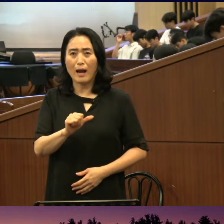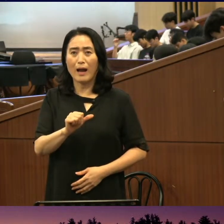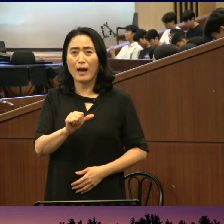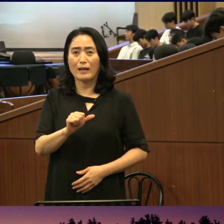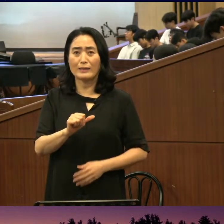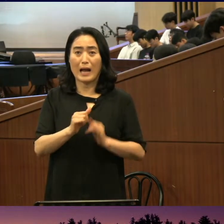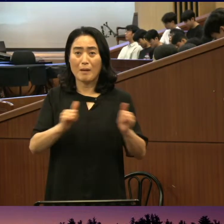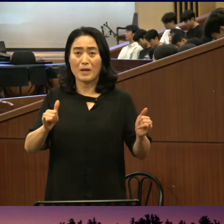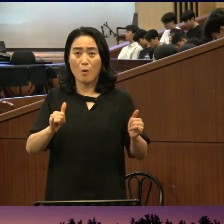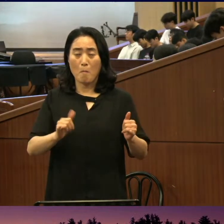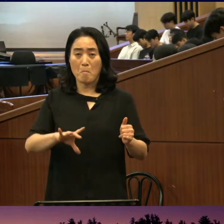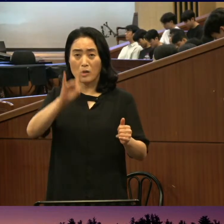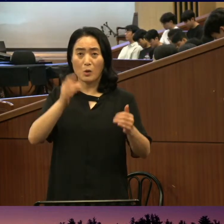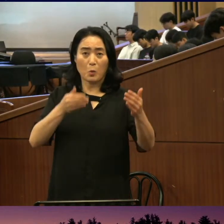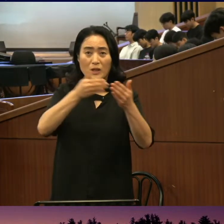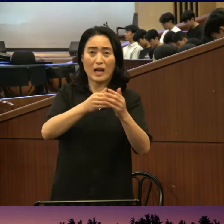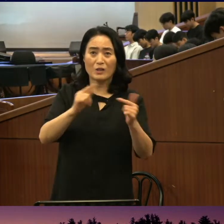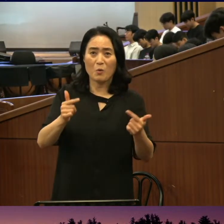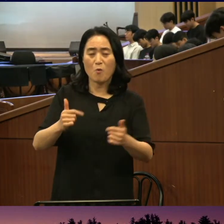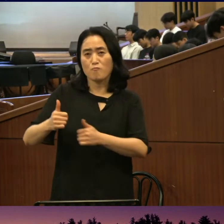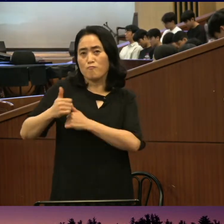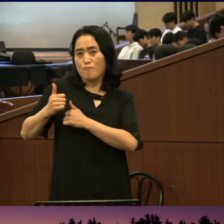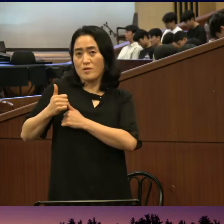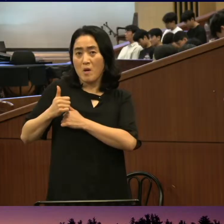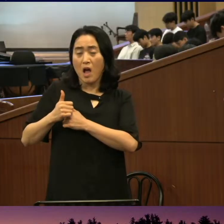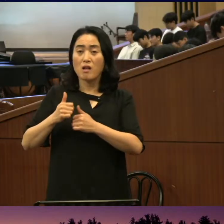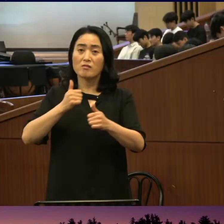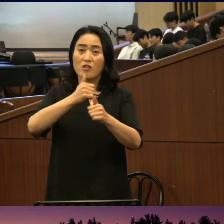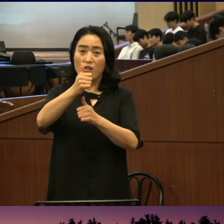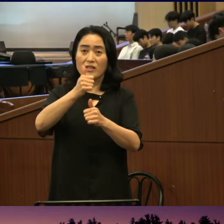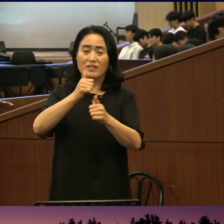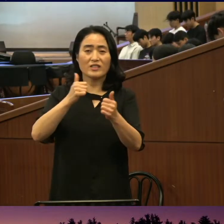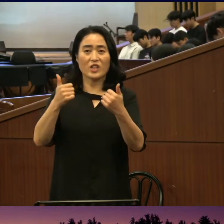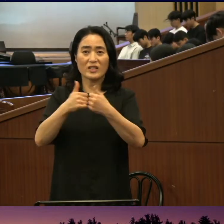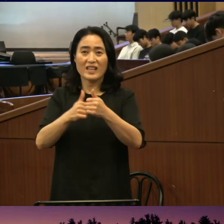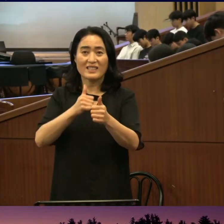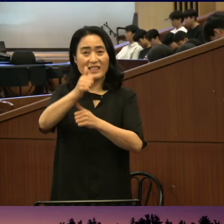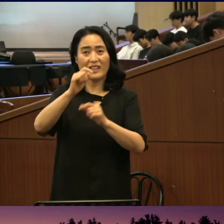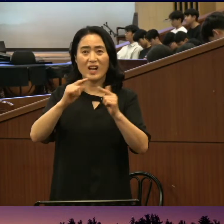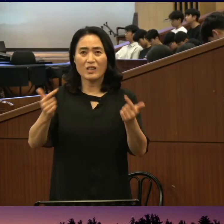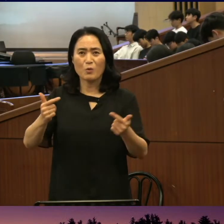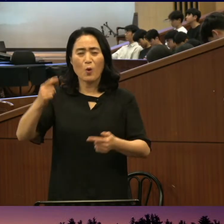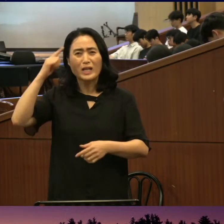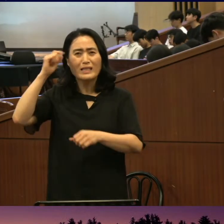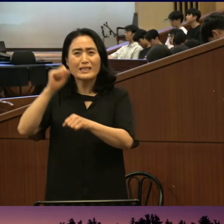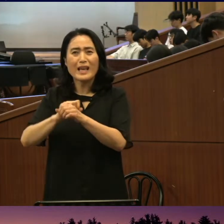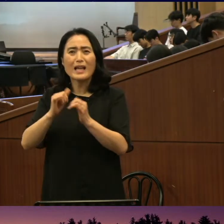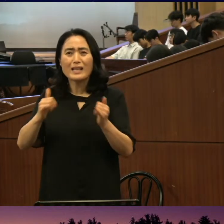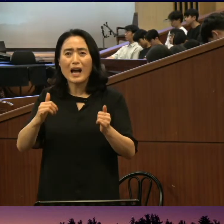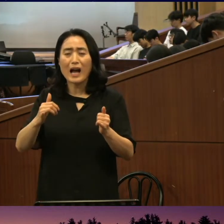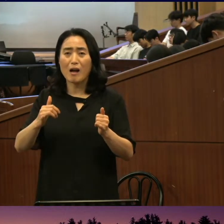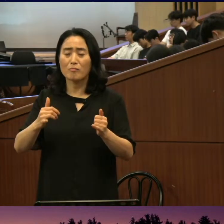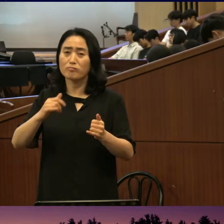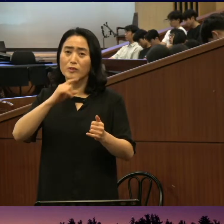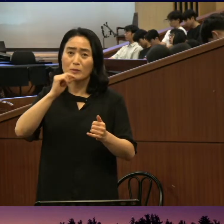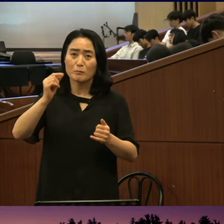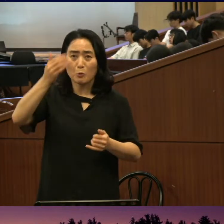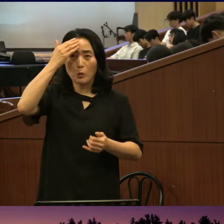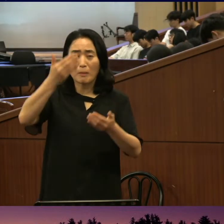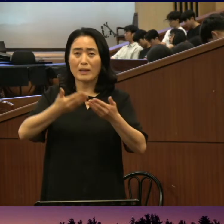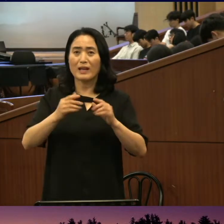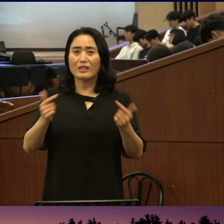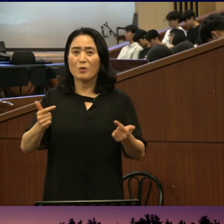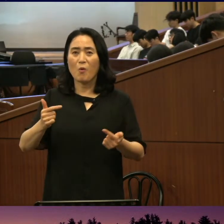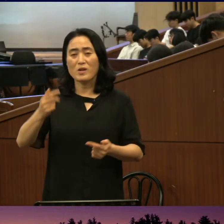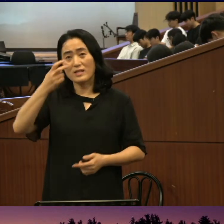아니며 용사들이라고 전쟁에 승리하는 것이 아니며 지혜자들이라고 검증물을 얻는 것도 아니며